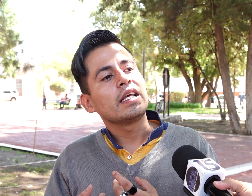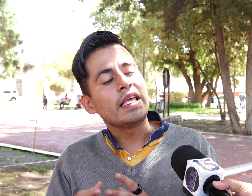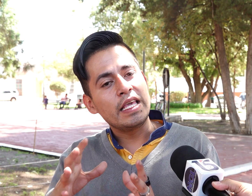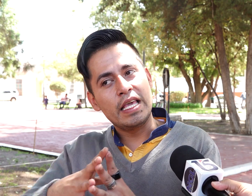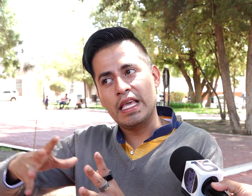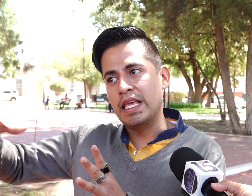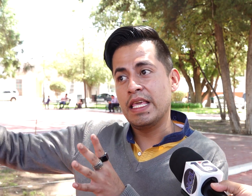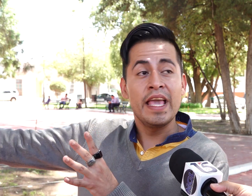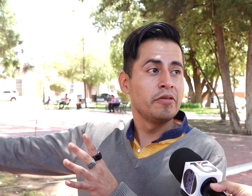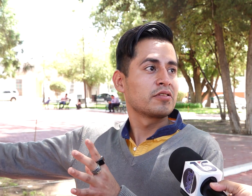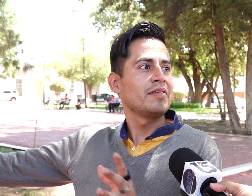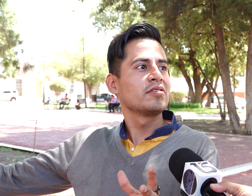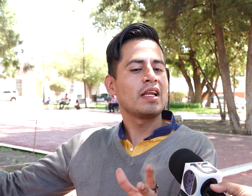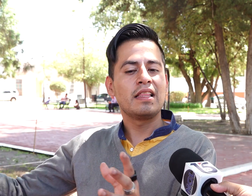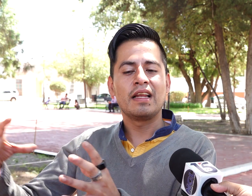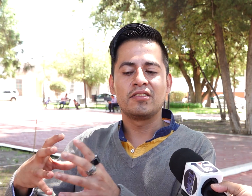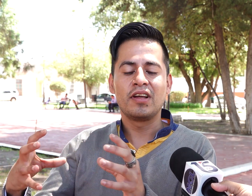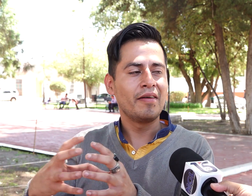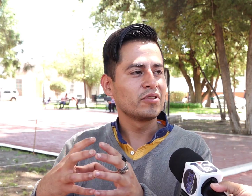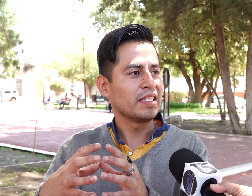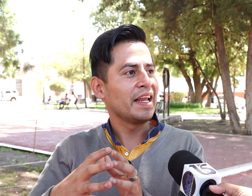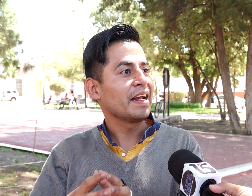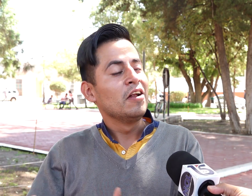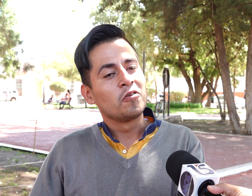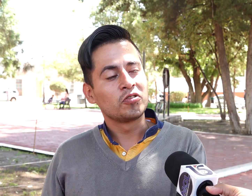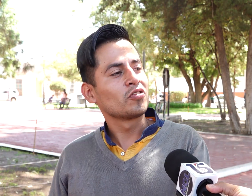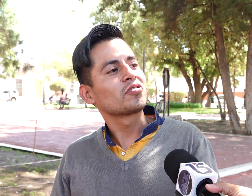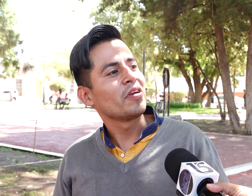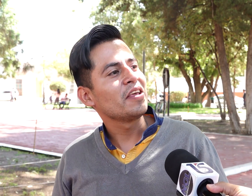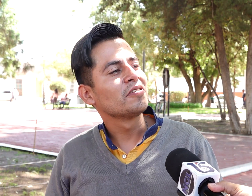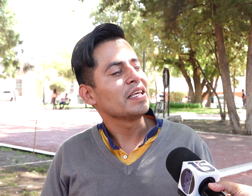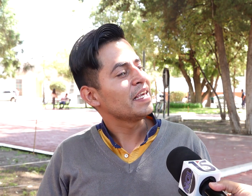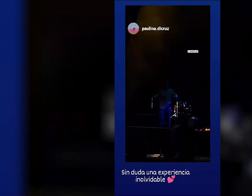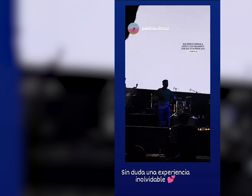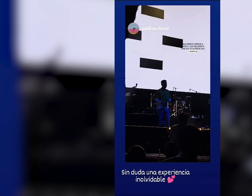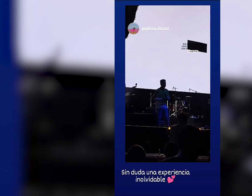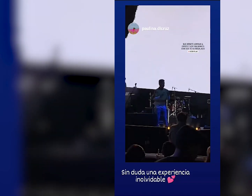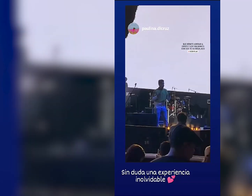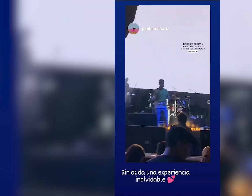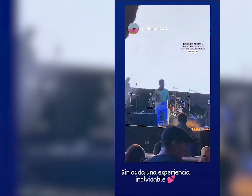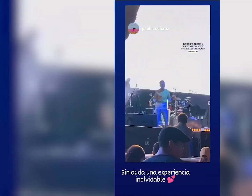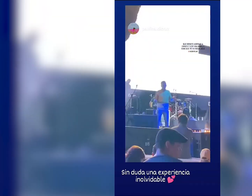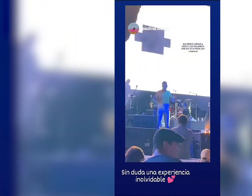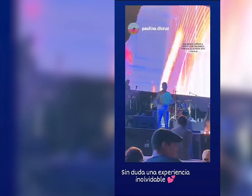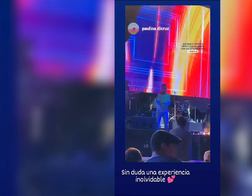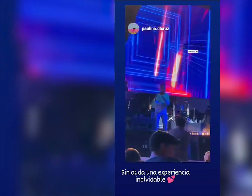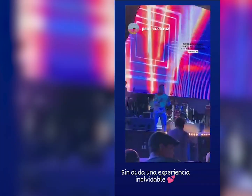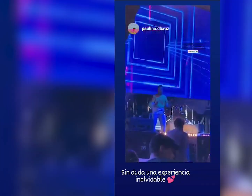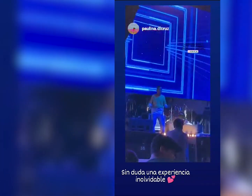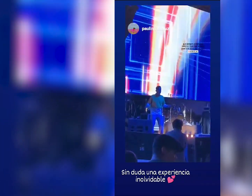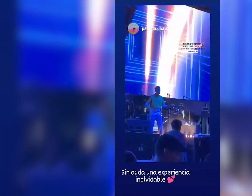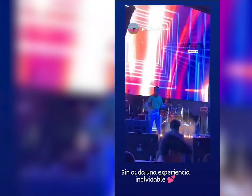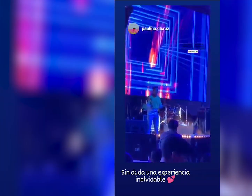profesores y ellos, ¿sabes? O la interacción que vamos a tener nosotros con ellos. Desde que tenía 15 años de edad,